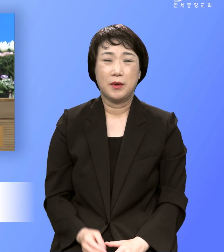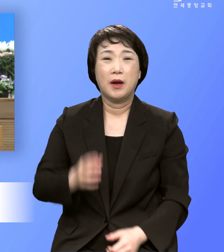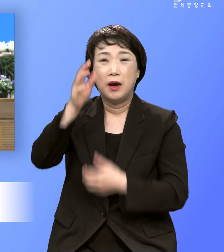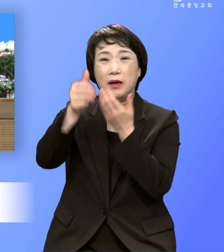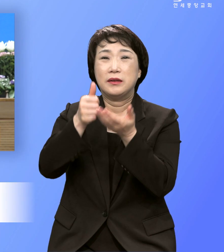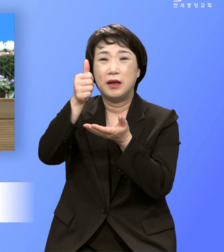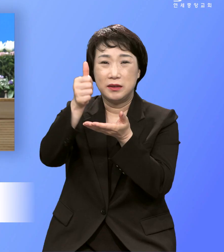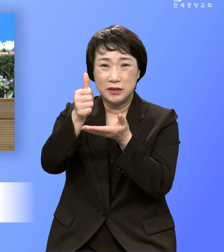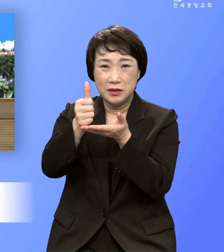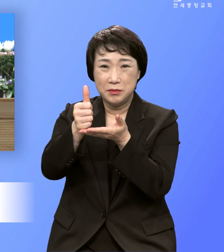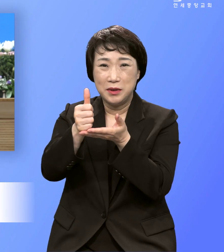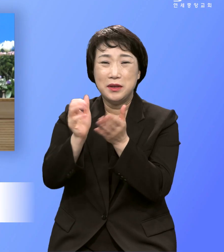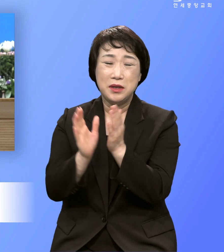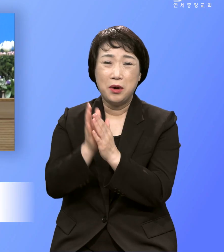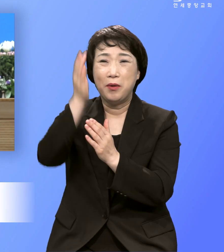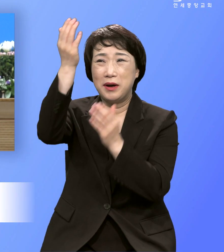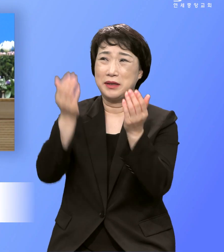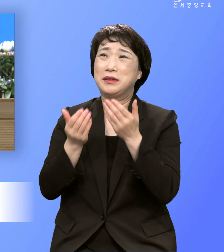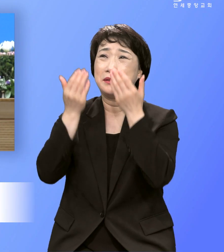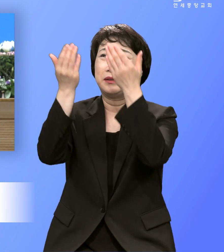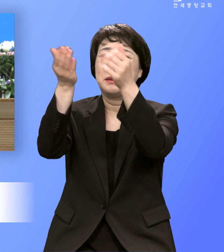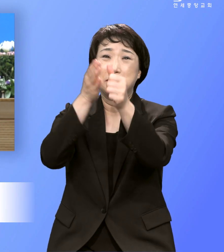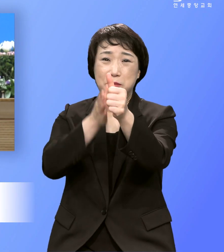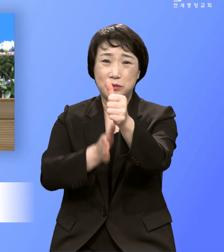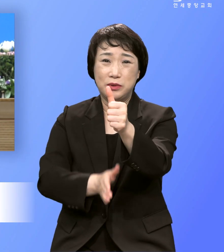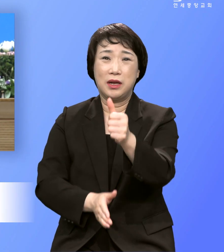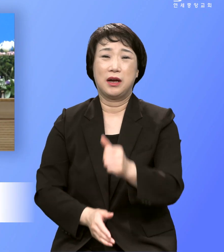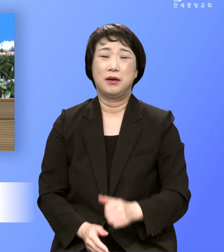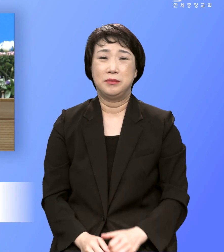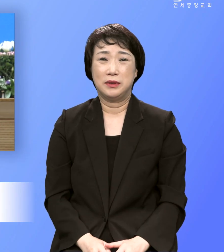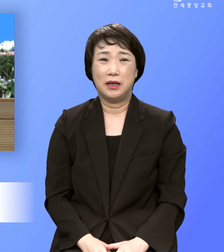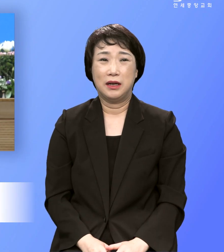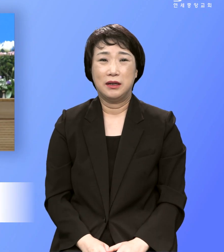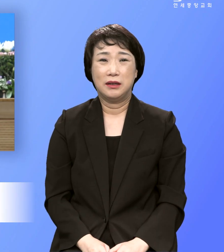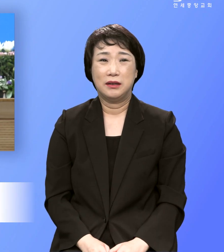하나님을 영화롭게 해야 합니다.